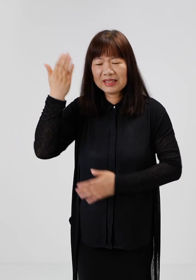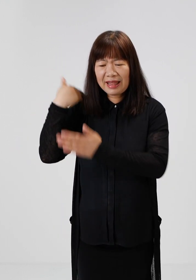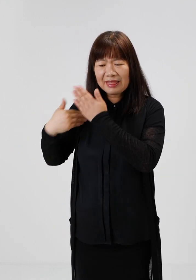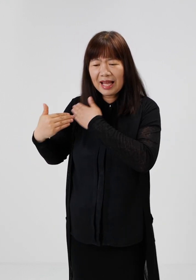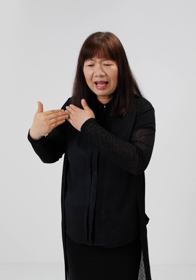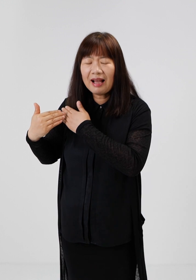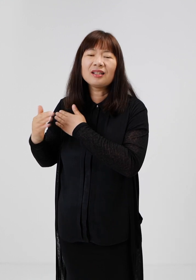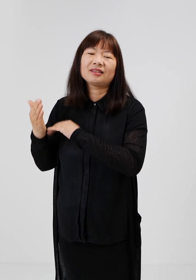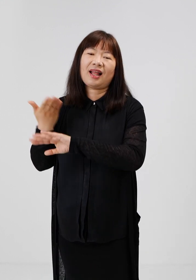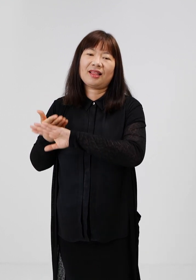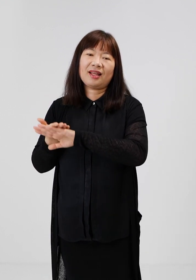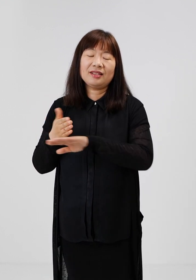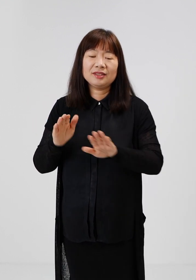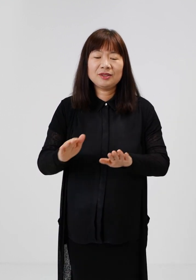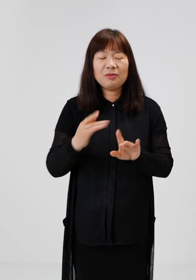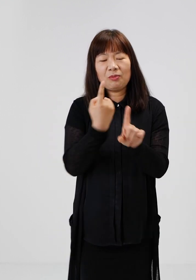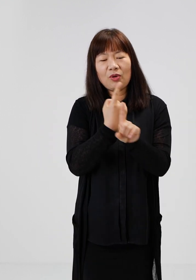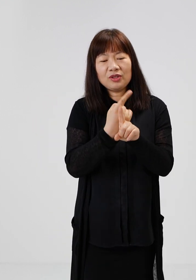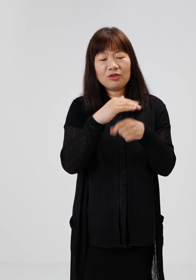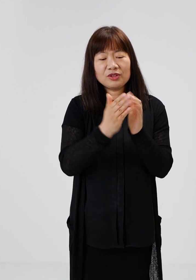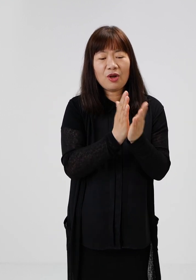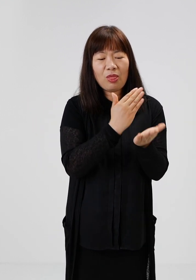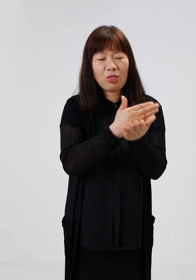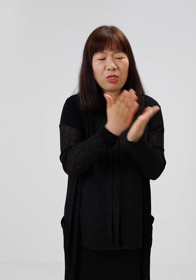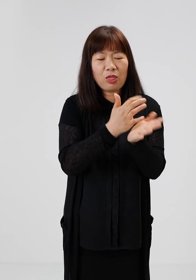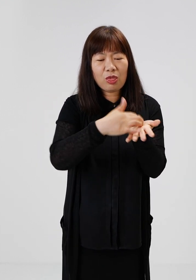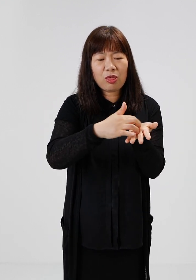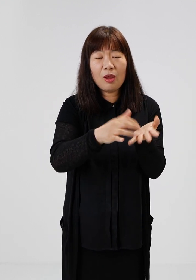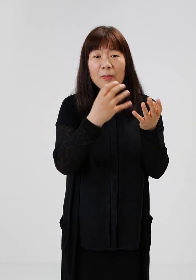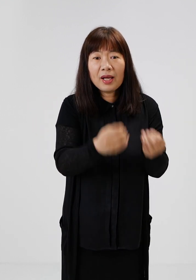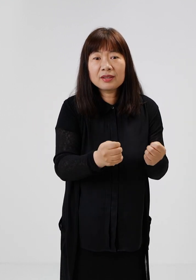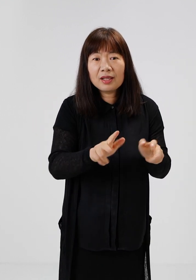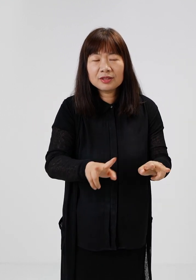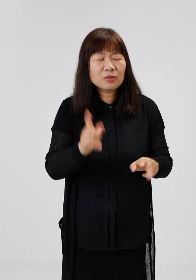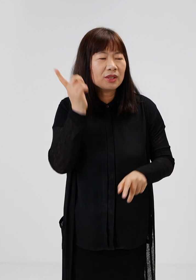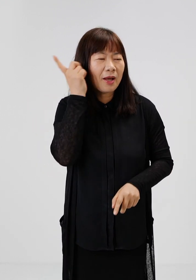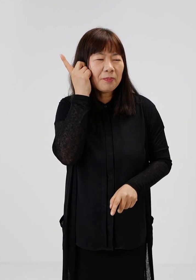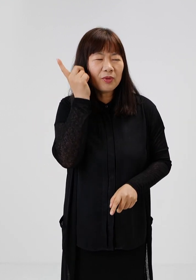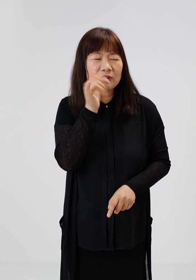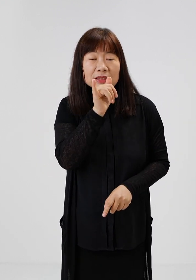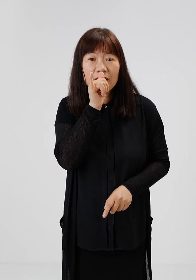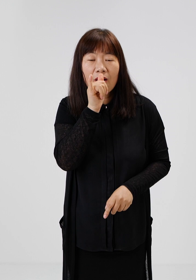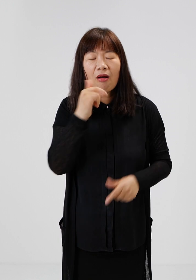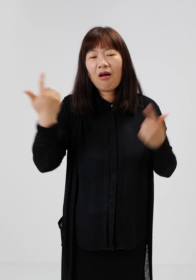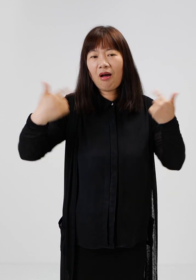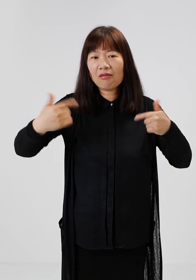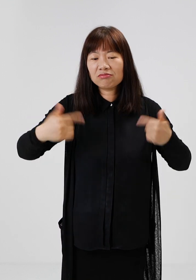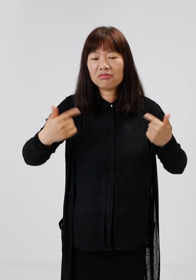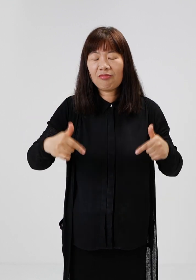번역본이 있고 또 이제 이 스마트폰만 있으면 언제든지